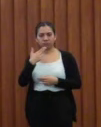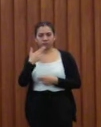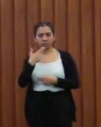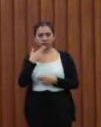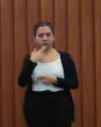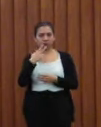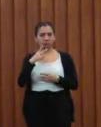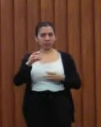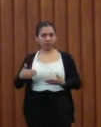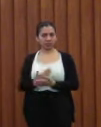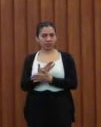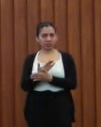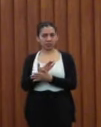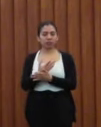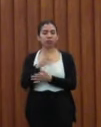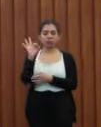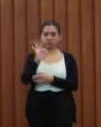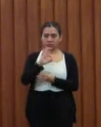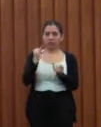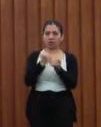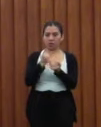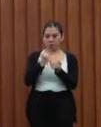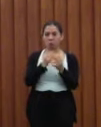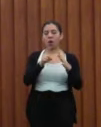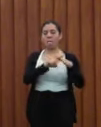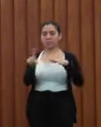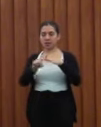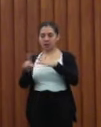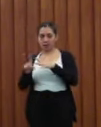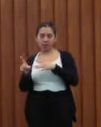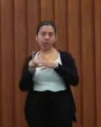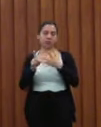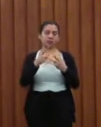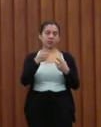Entonces, parece ser que estos casos también podrían estar subreportados.